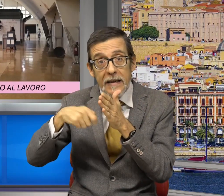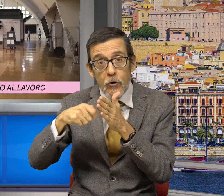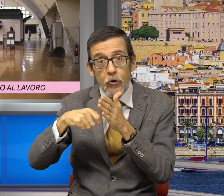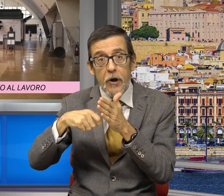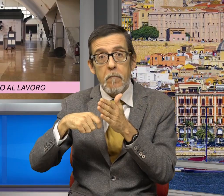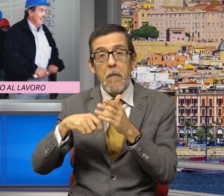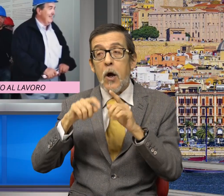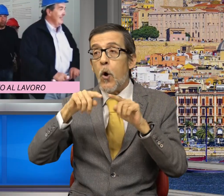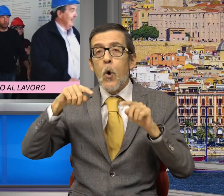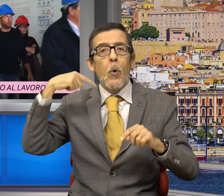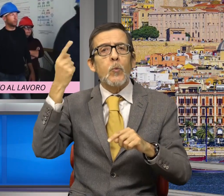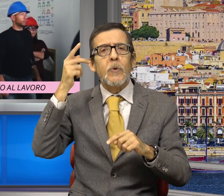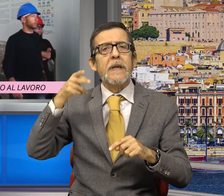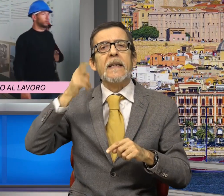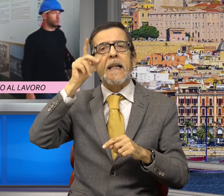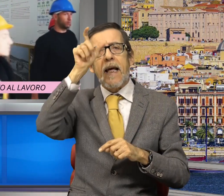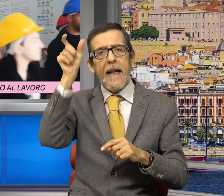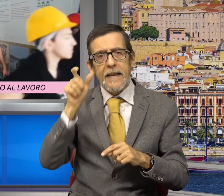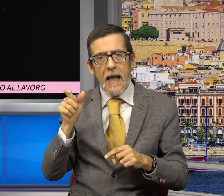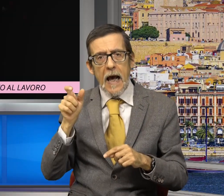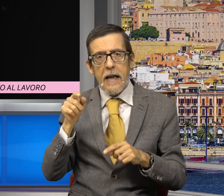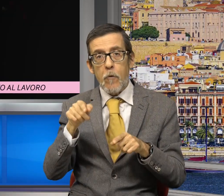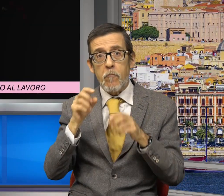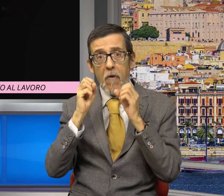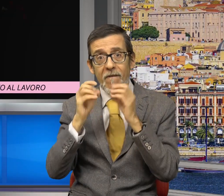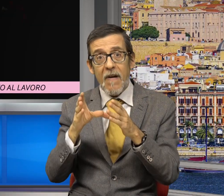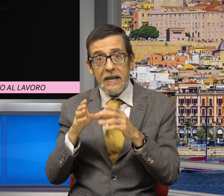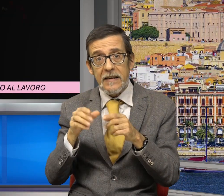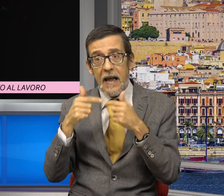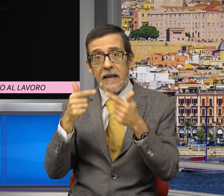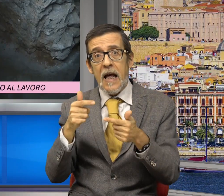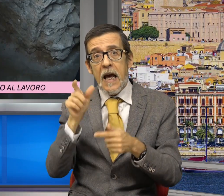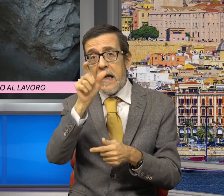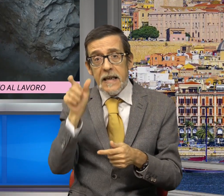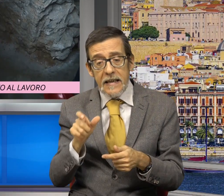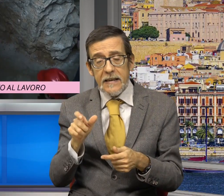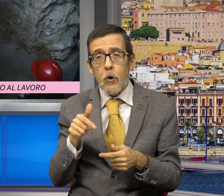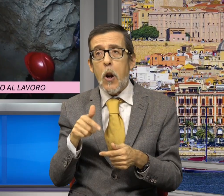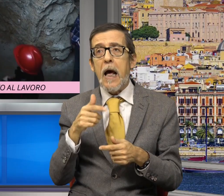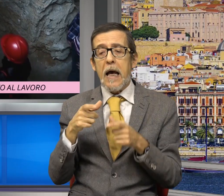tutta Italia, una di quelle manifestazioni che rendono l'isola parte di un mondo culturale in continuo